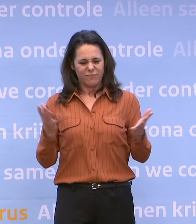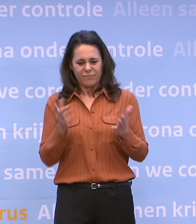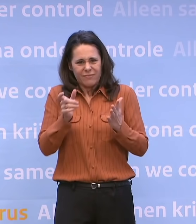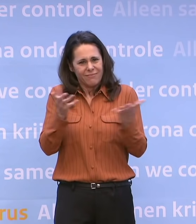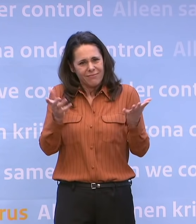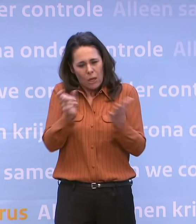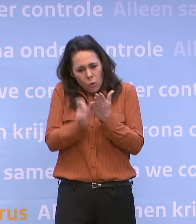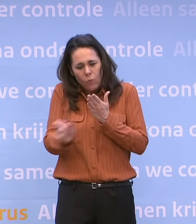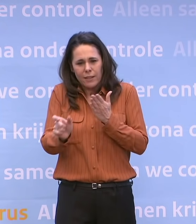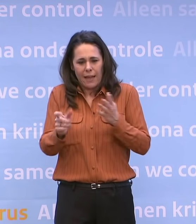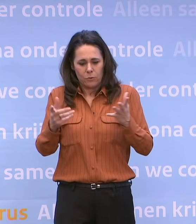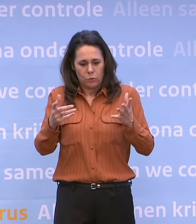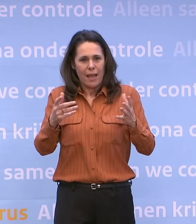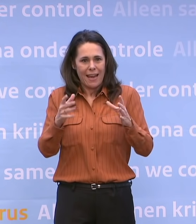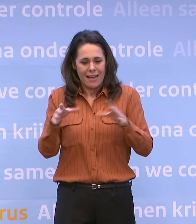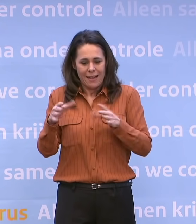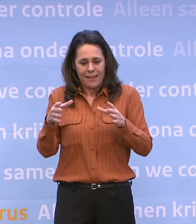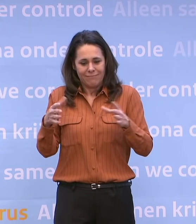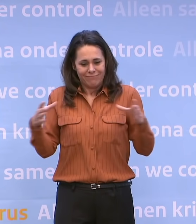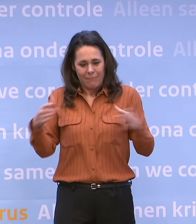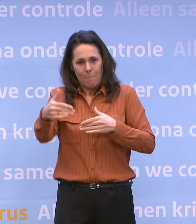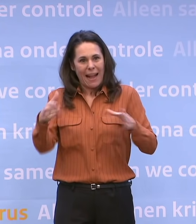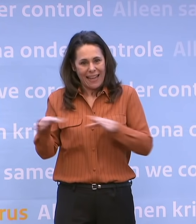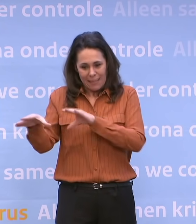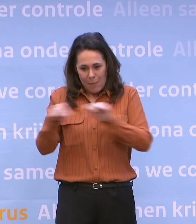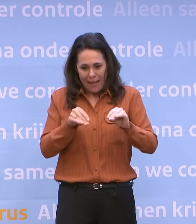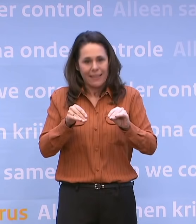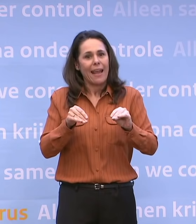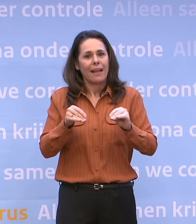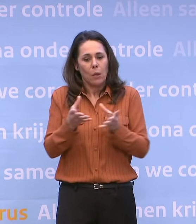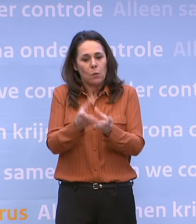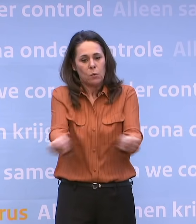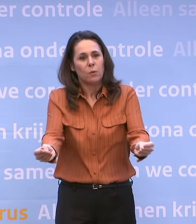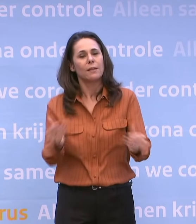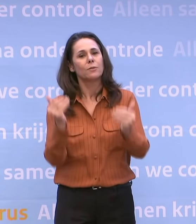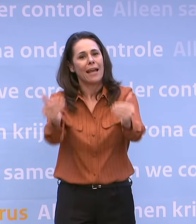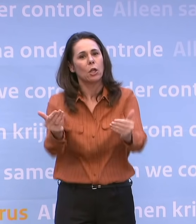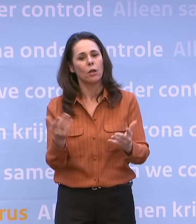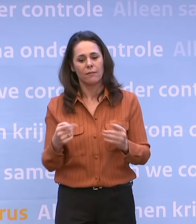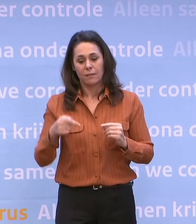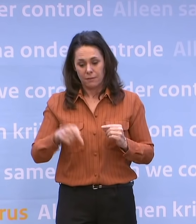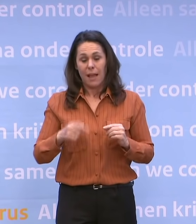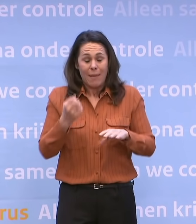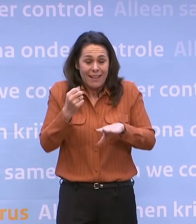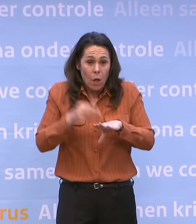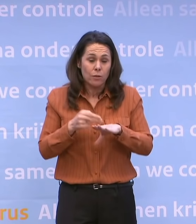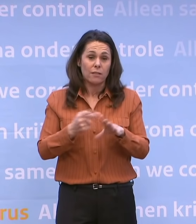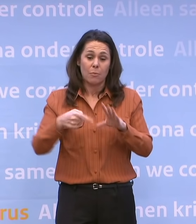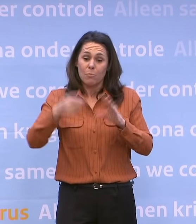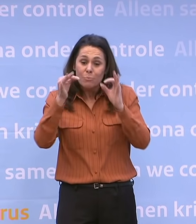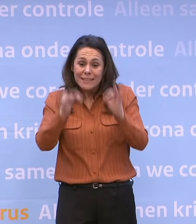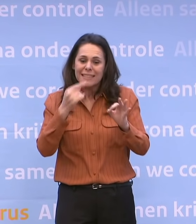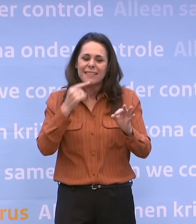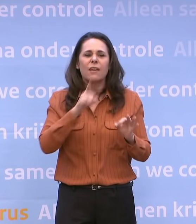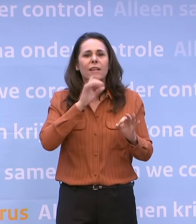deze totale set van maatregelen te geraken. We hebben dat gewoon nodig, want daarmee kun je nog veel preciezer zeggen wie inmiddels